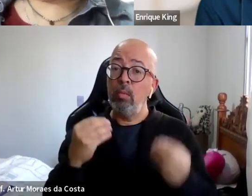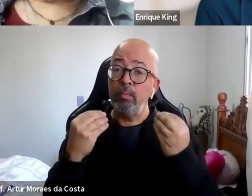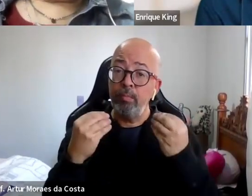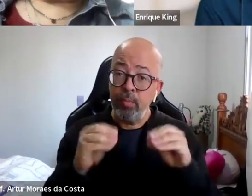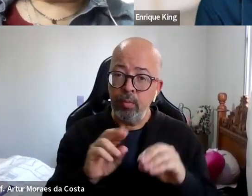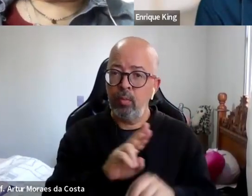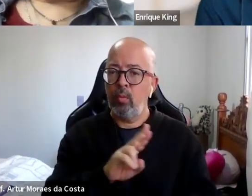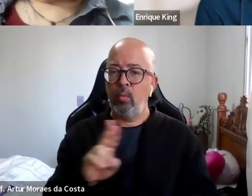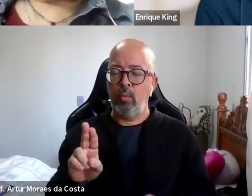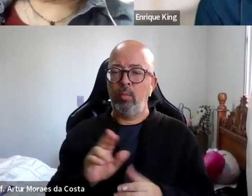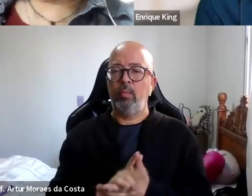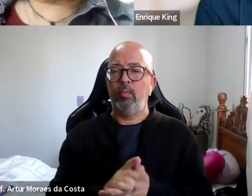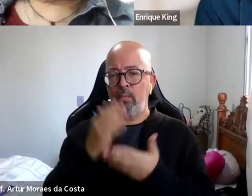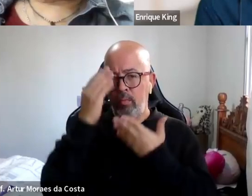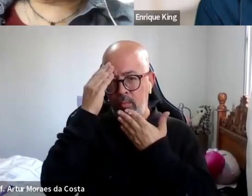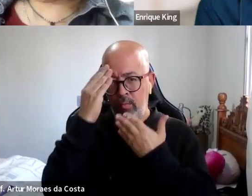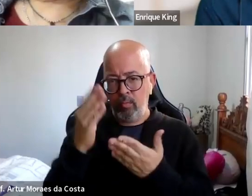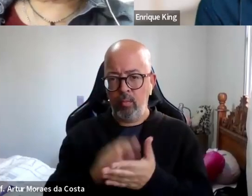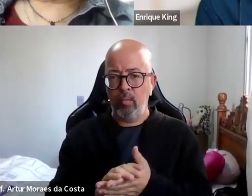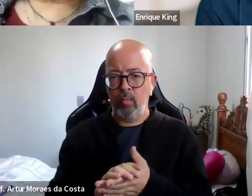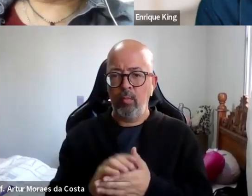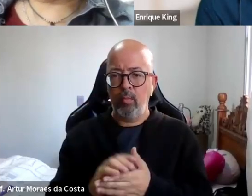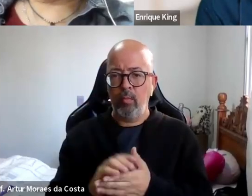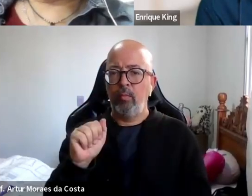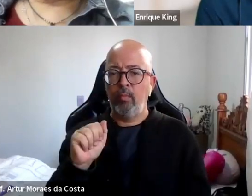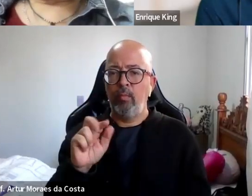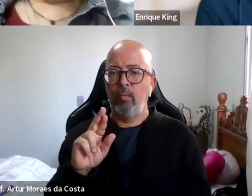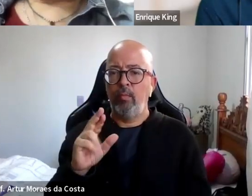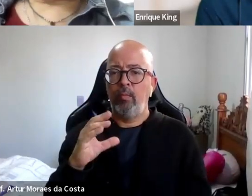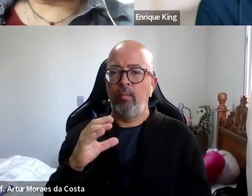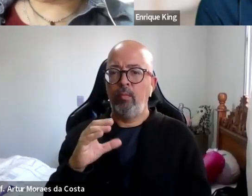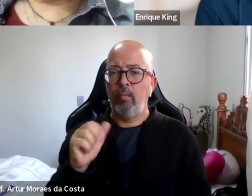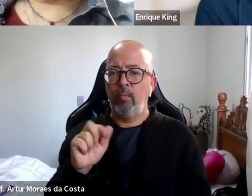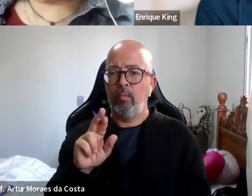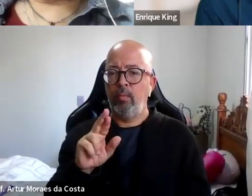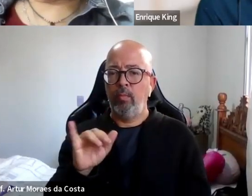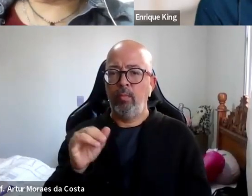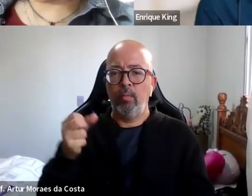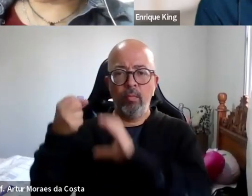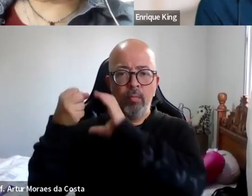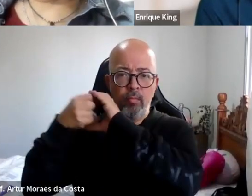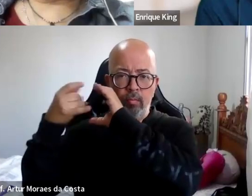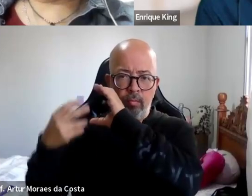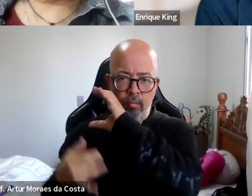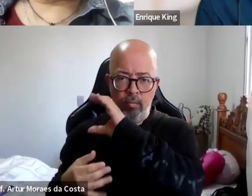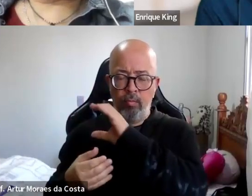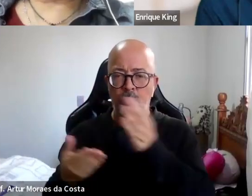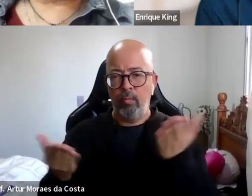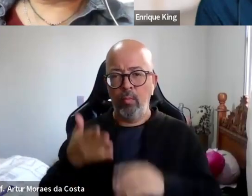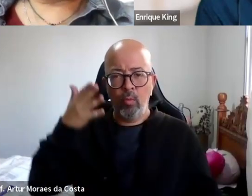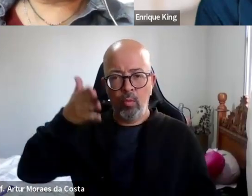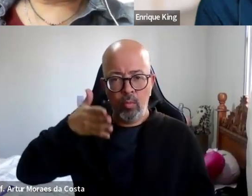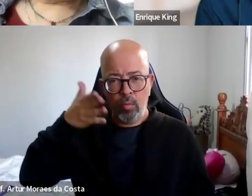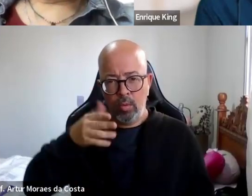agradecemos hacer la descripción para haer y por favor haga la descripción para poder